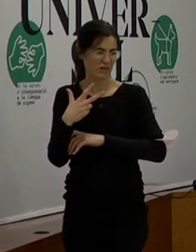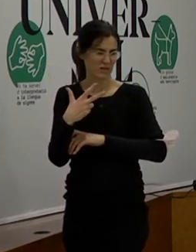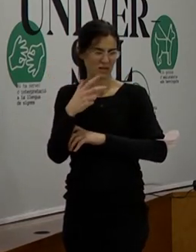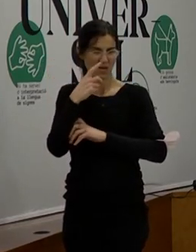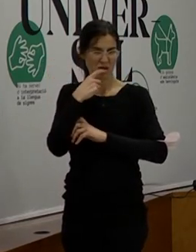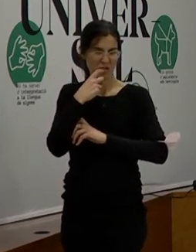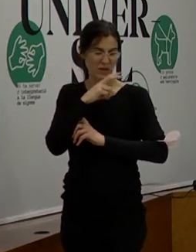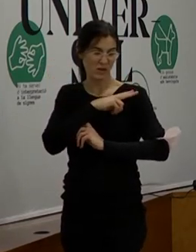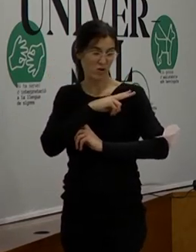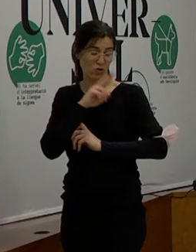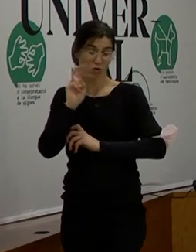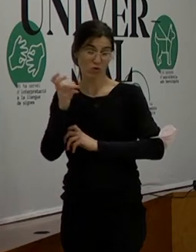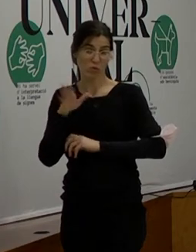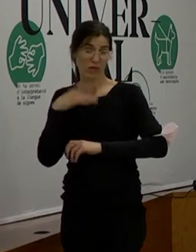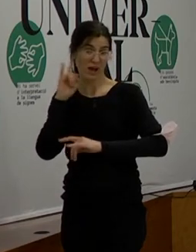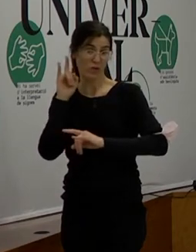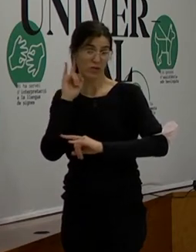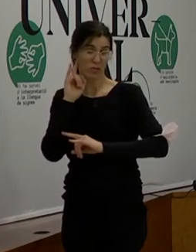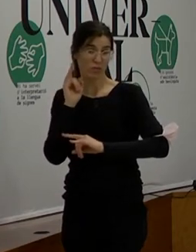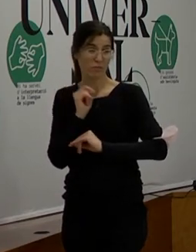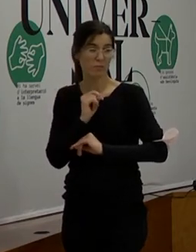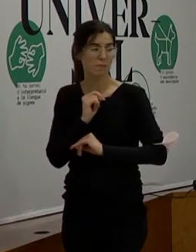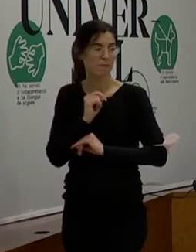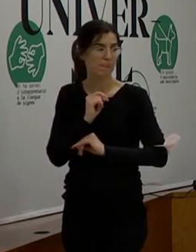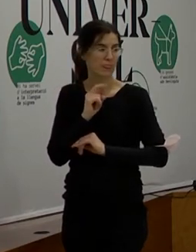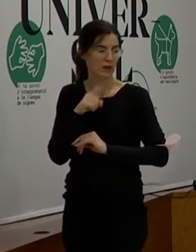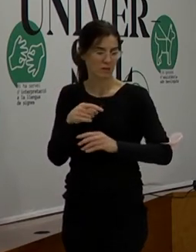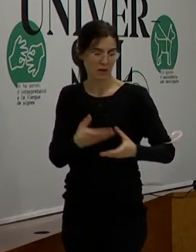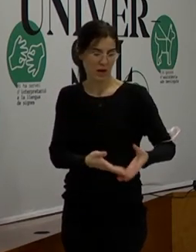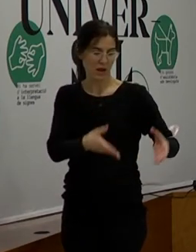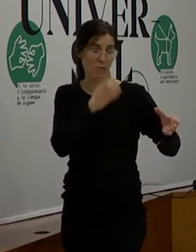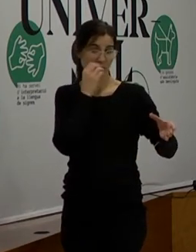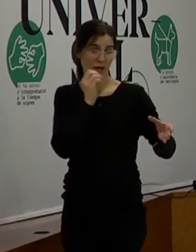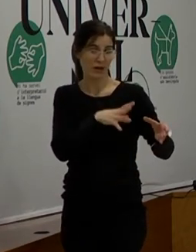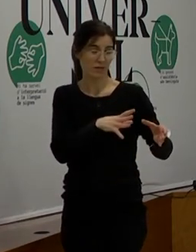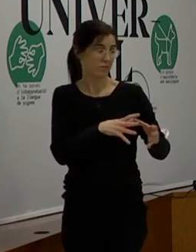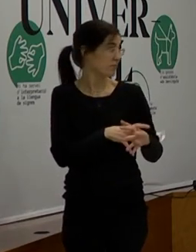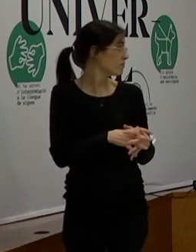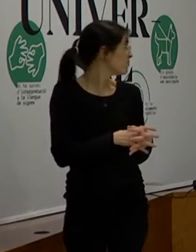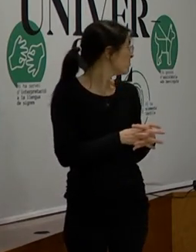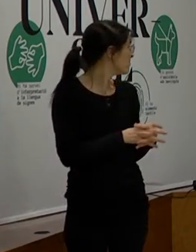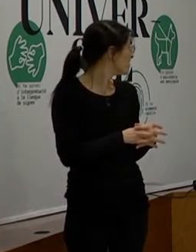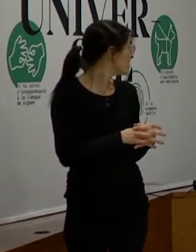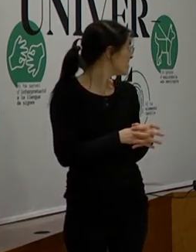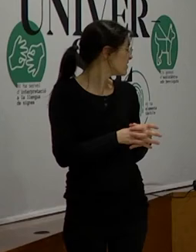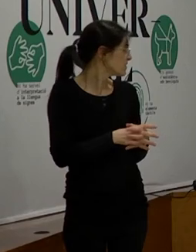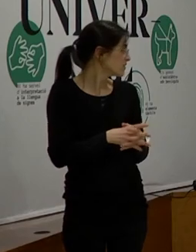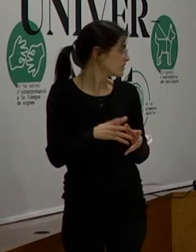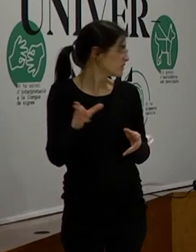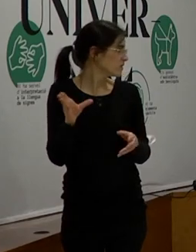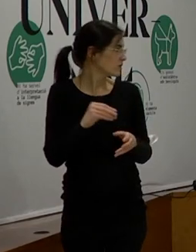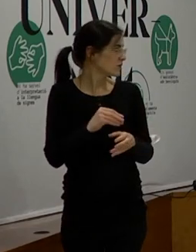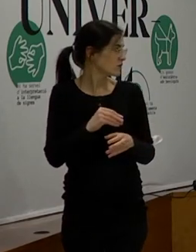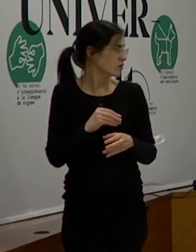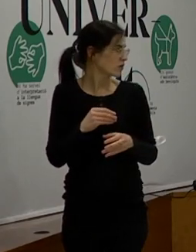i este devia ser auditivo, por eso es el tercero, ¿vale? I la paperera, ¿vale? I tot és... Però no hi ha franja guia,